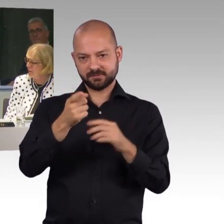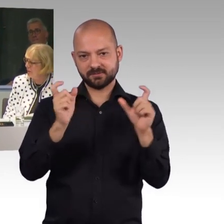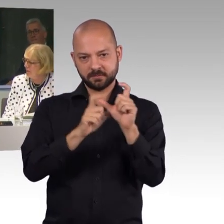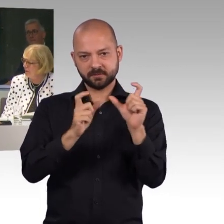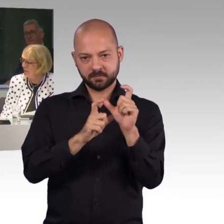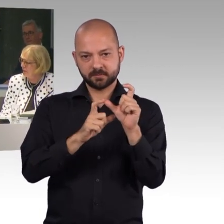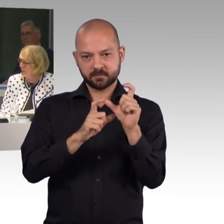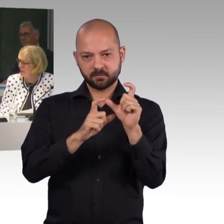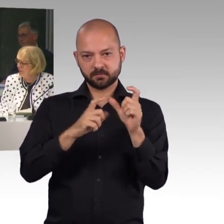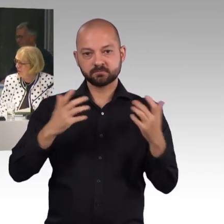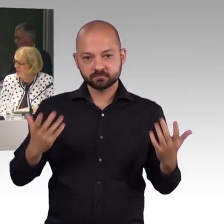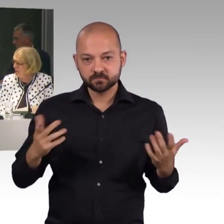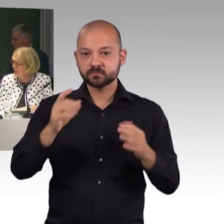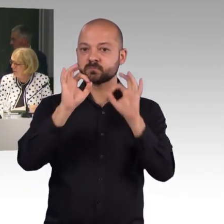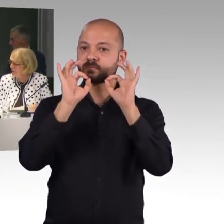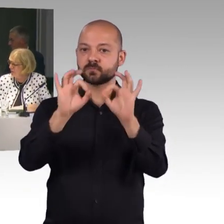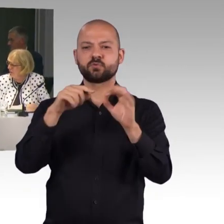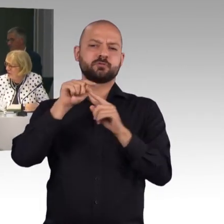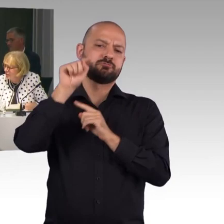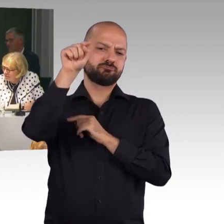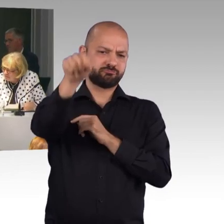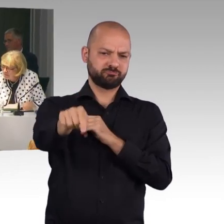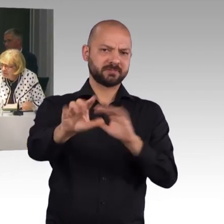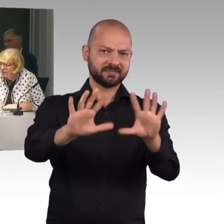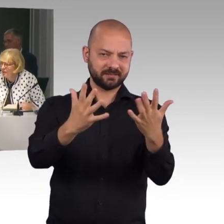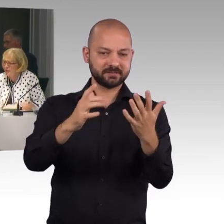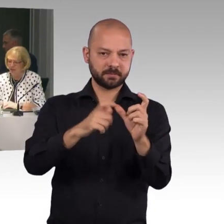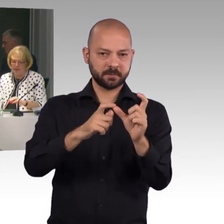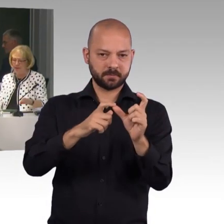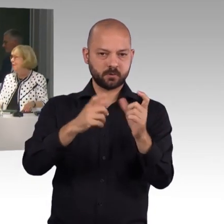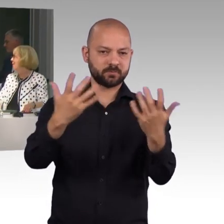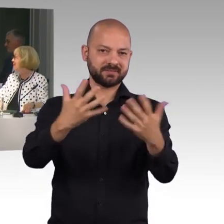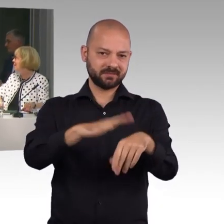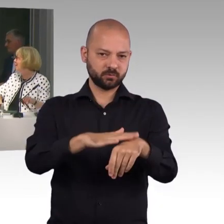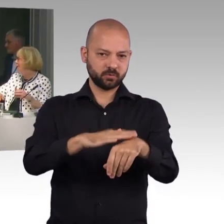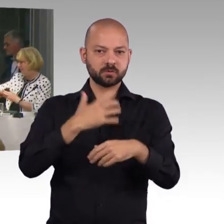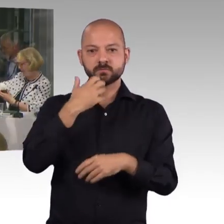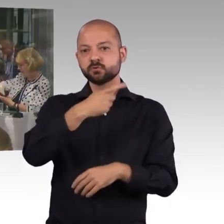Uhr. Wünsche Ihnen weiterhin gute, erholsame Wochen und schließe die Sitzung.